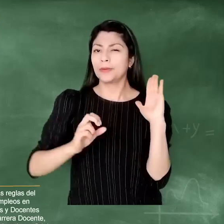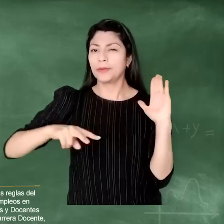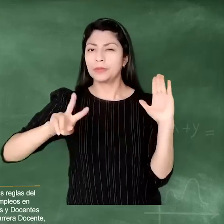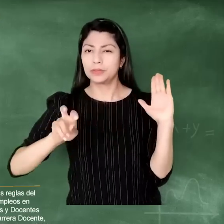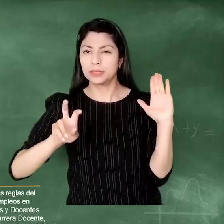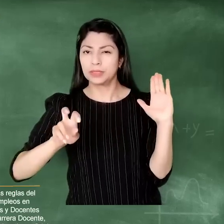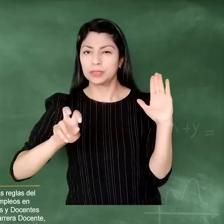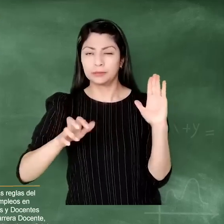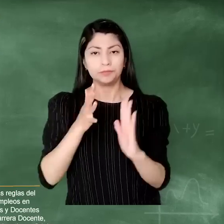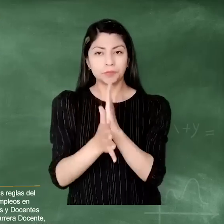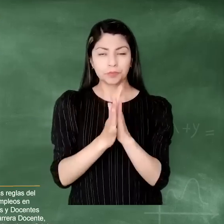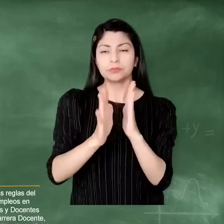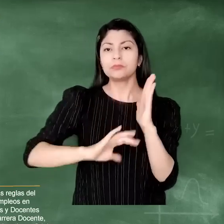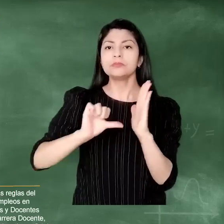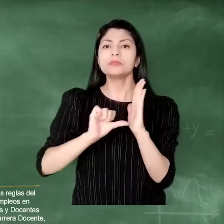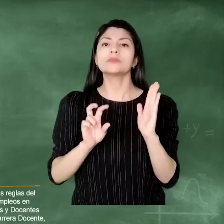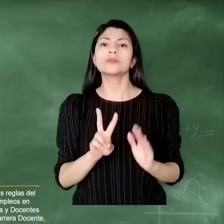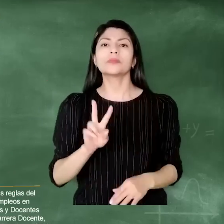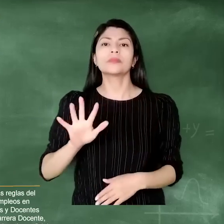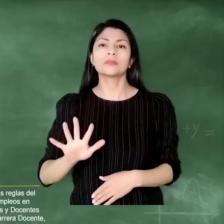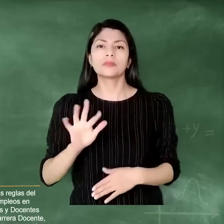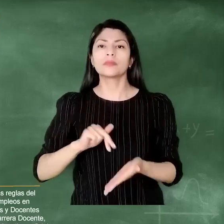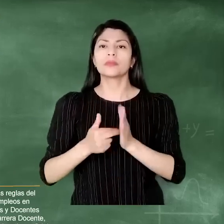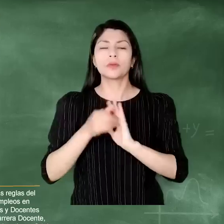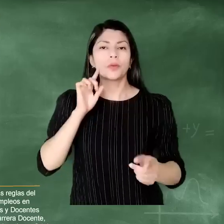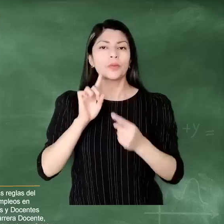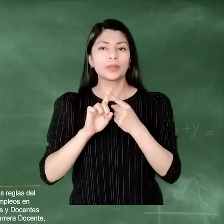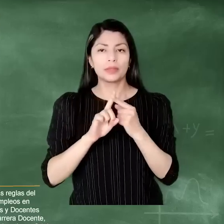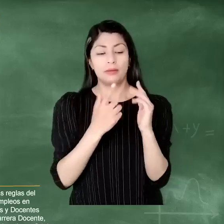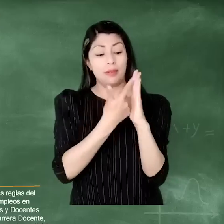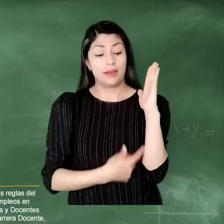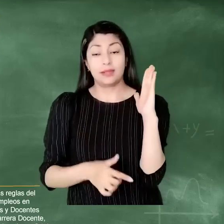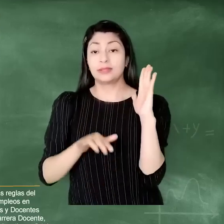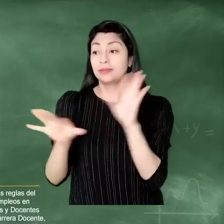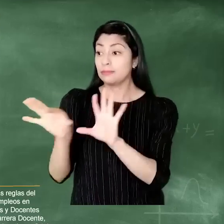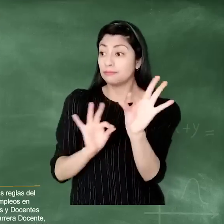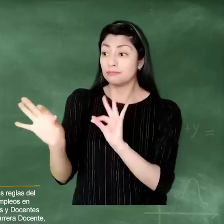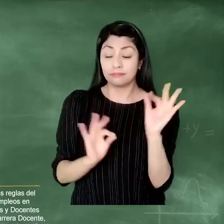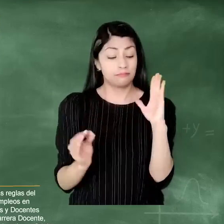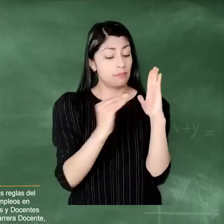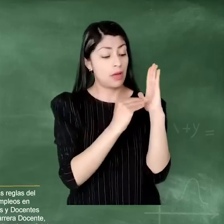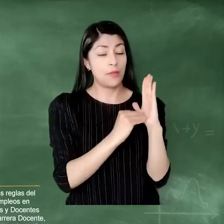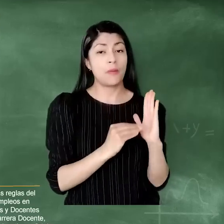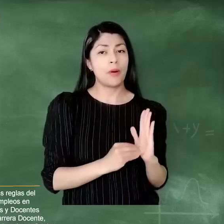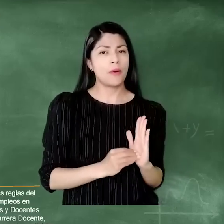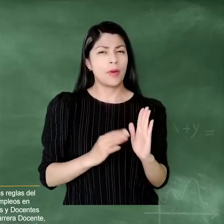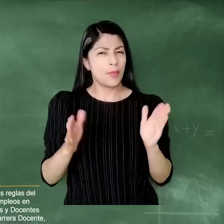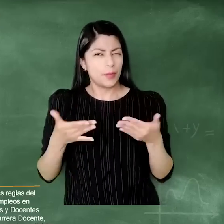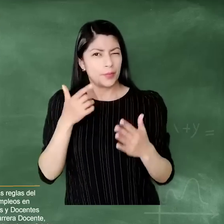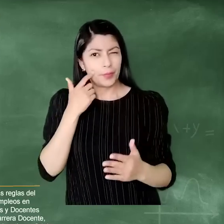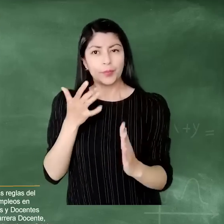elegibles. Artículo 25. Conformación y adopción de listas de elegibles. De conformidad con